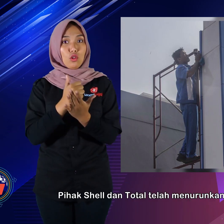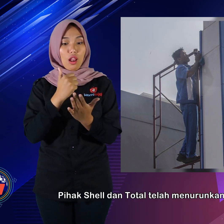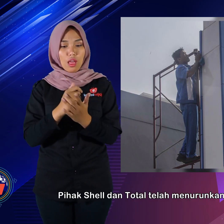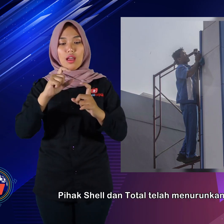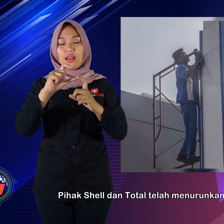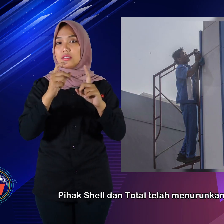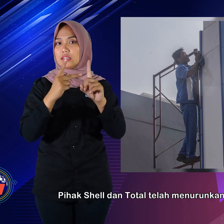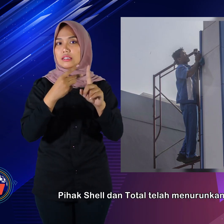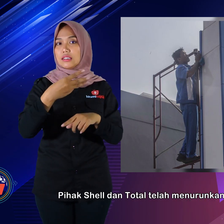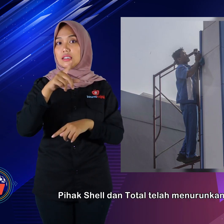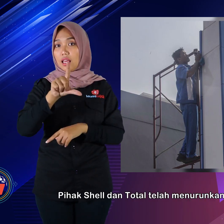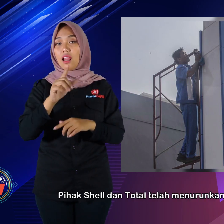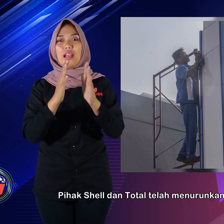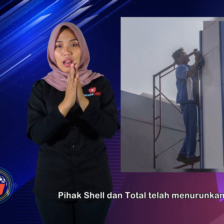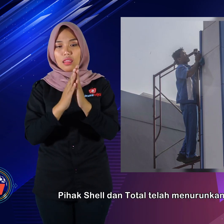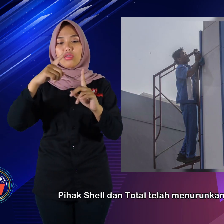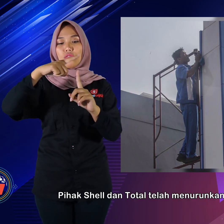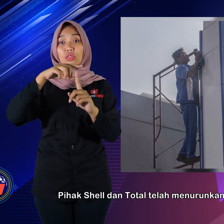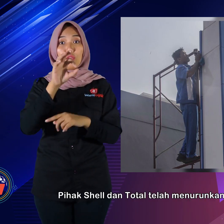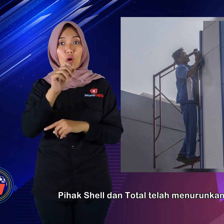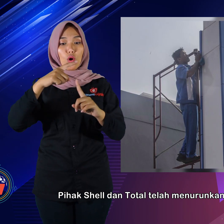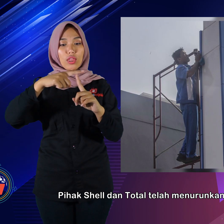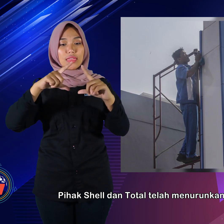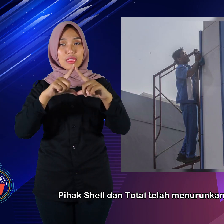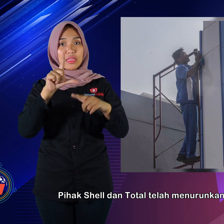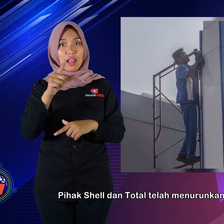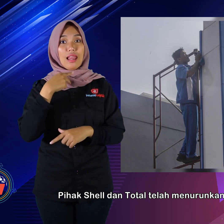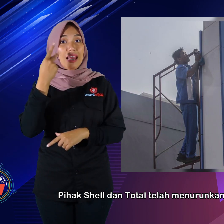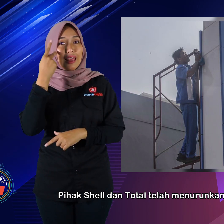Pihak Shell dan Total juga telah menurunkan tarif.